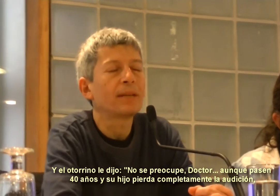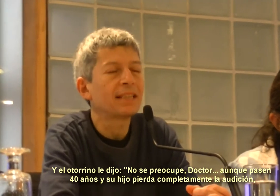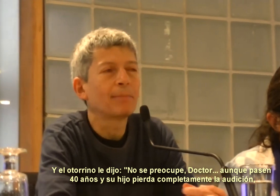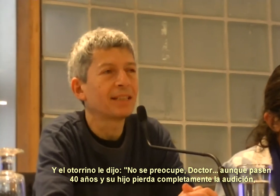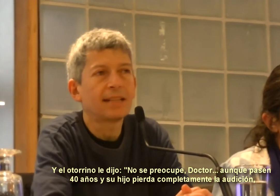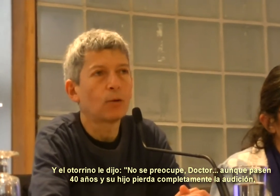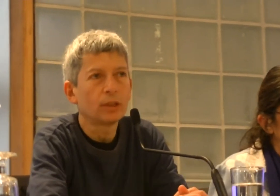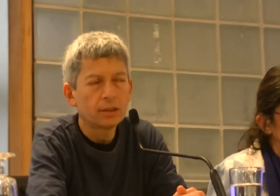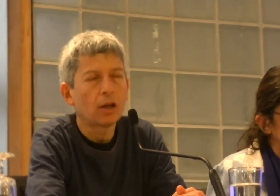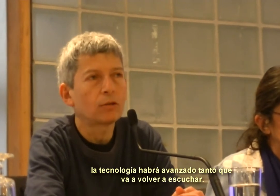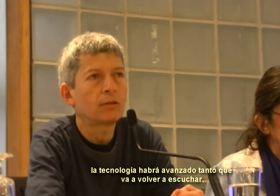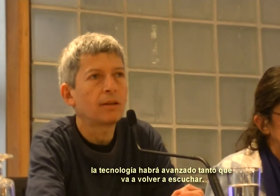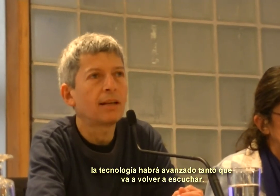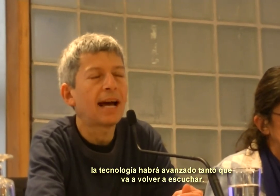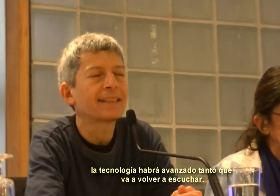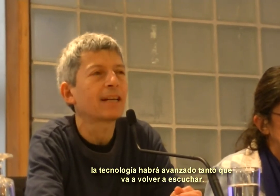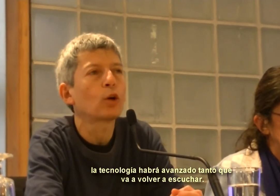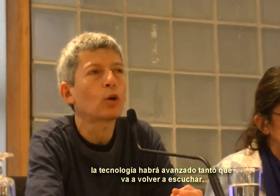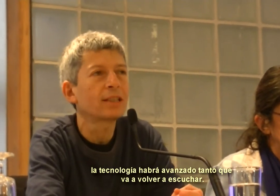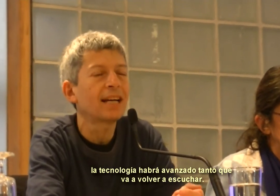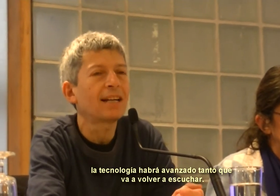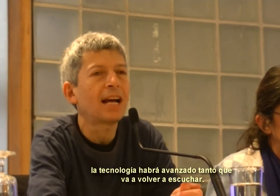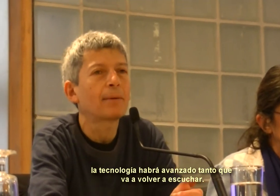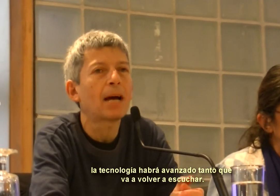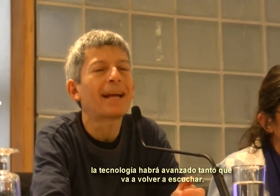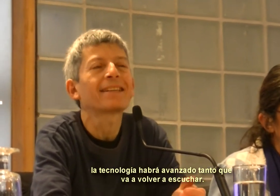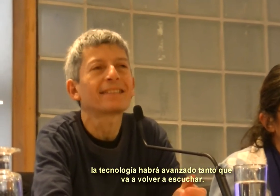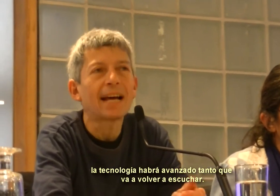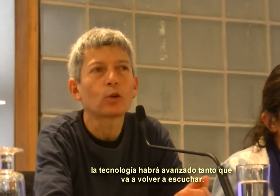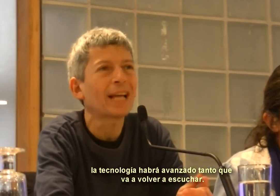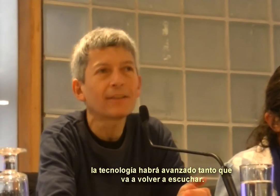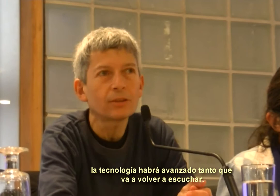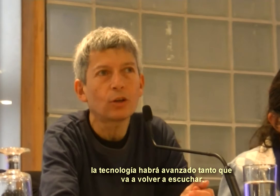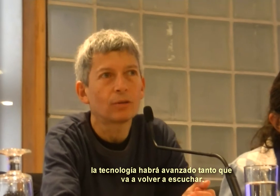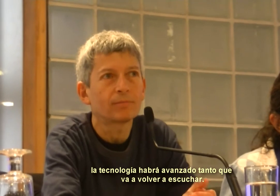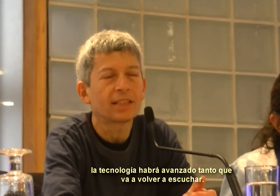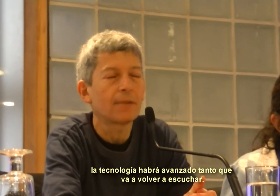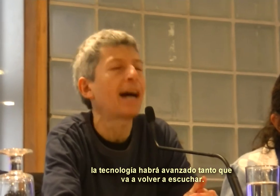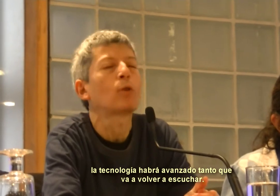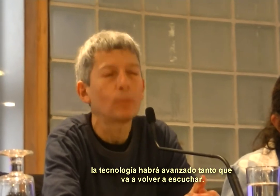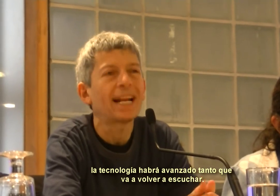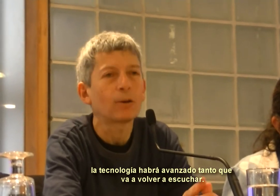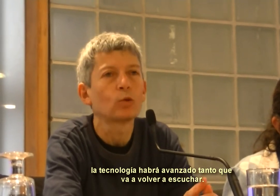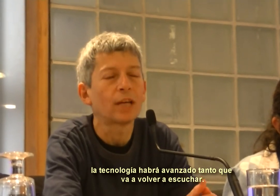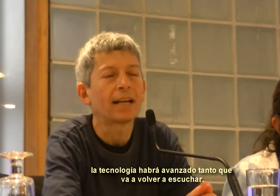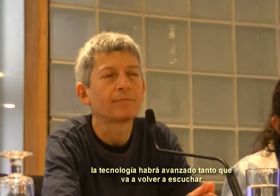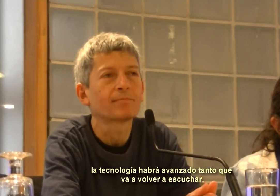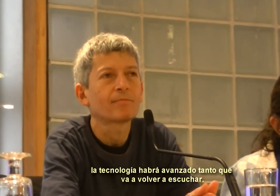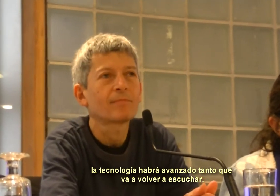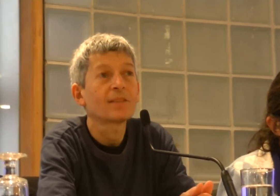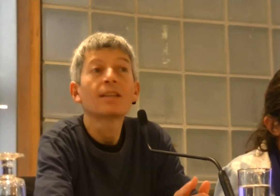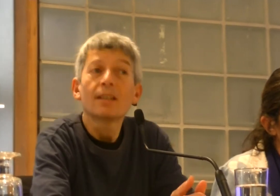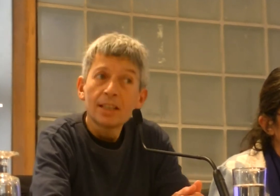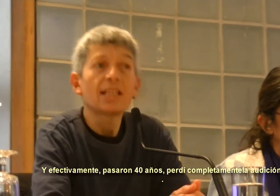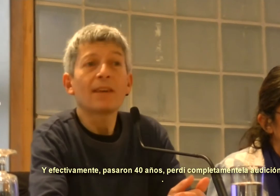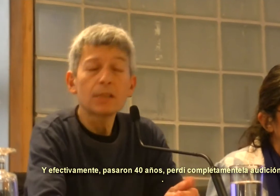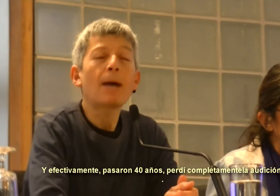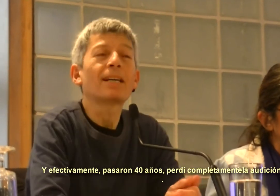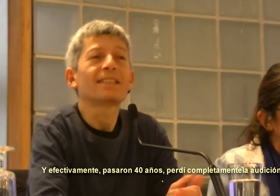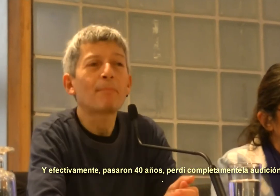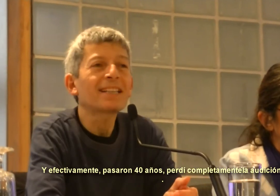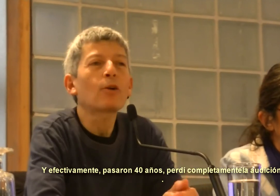pierda completamente la visión, la tecnología habrá avanzado tanto que va a volver a escuchar.